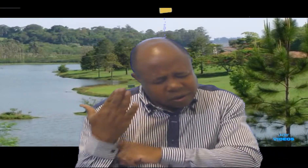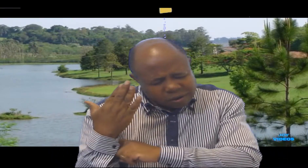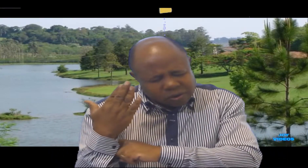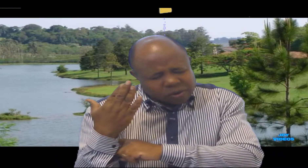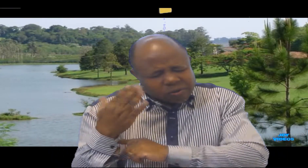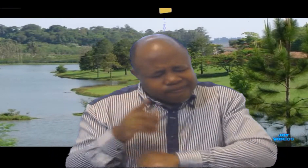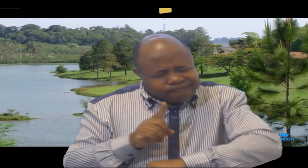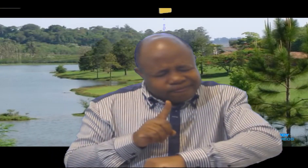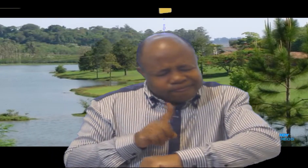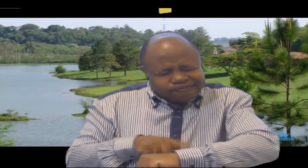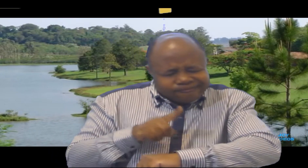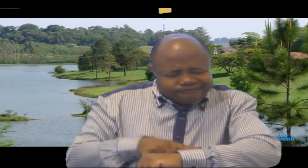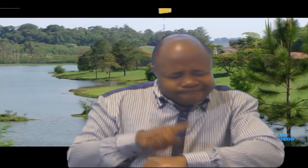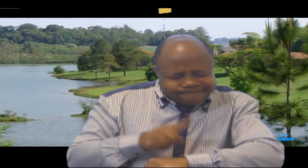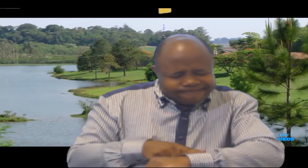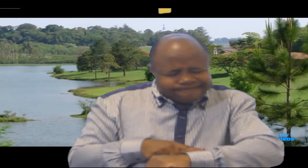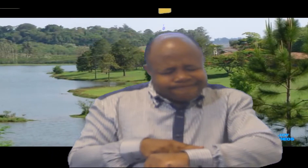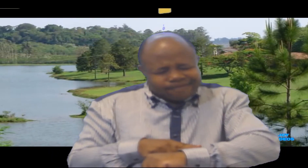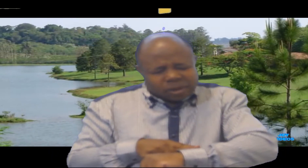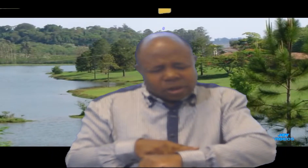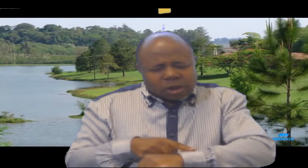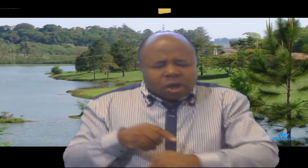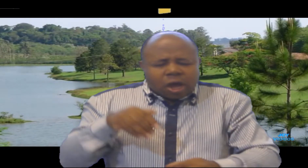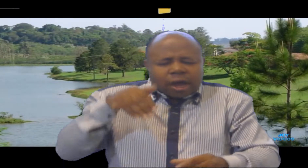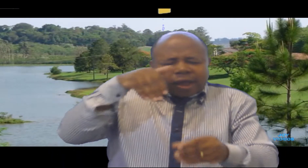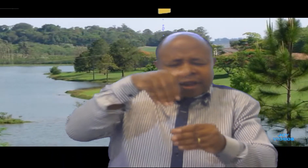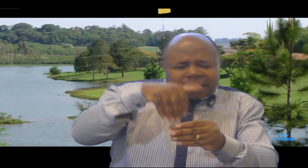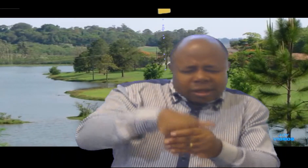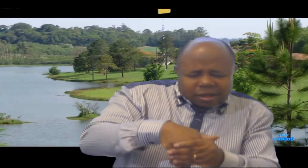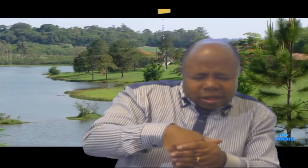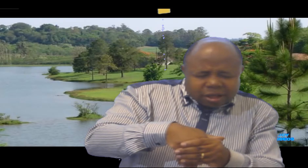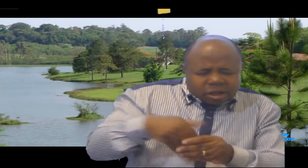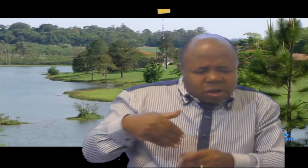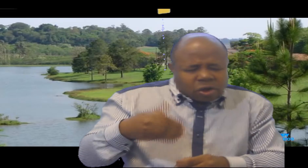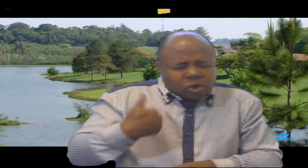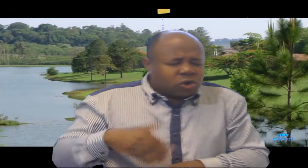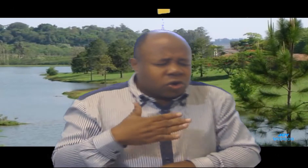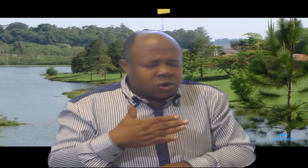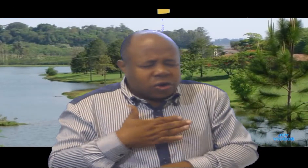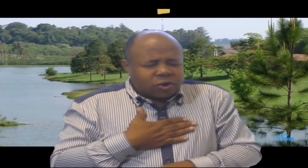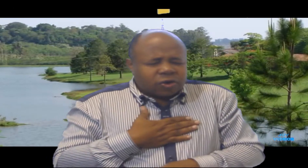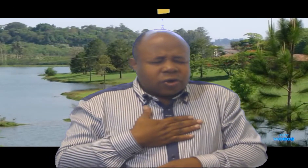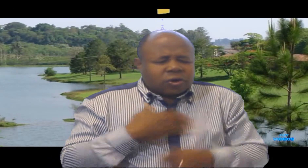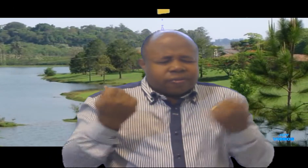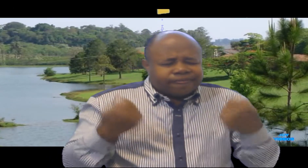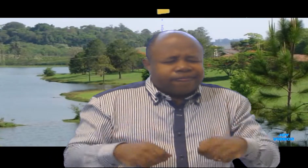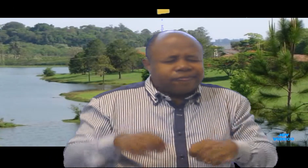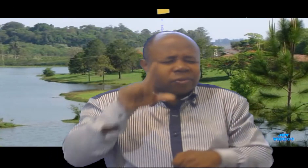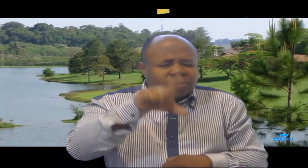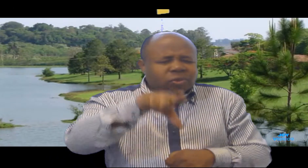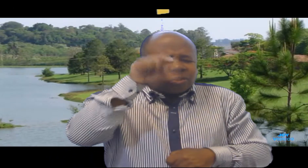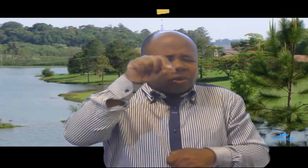de eleição, para nós temos o poder, nosso prefeito, os